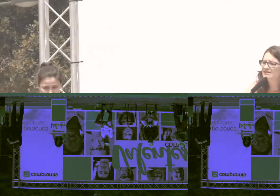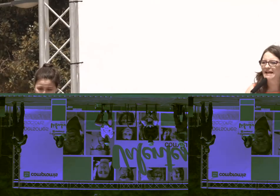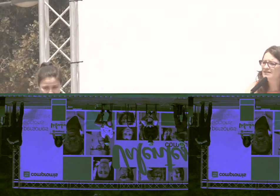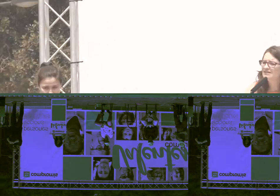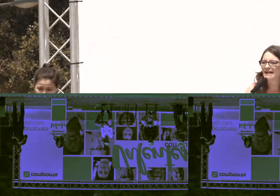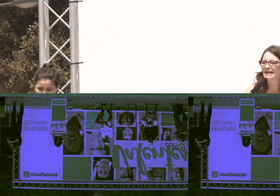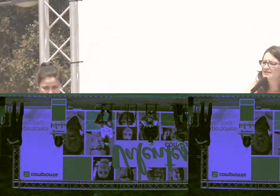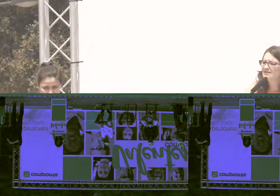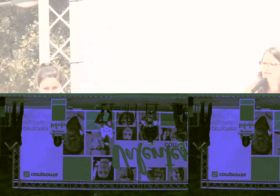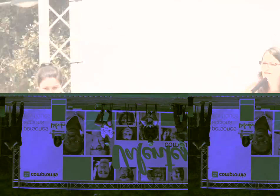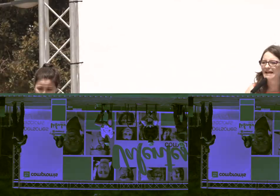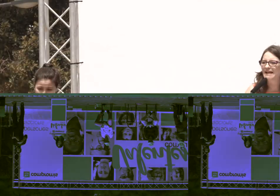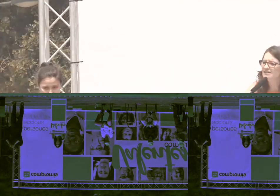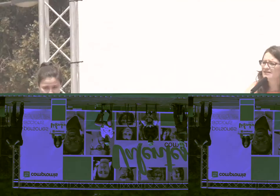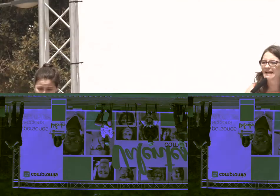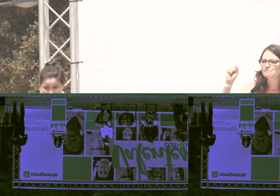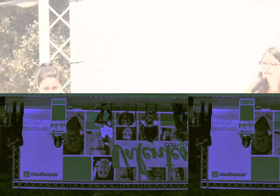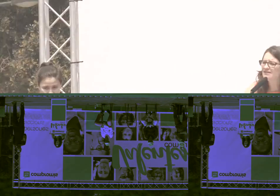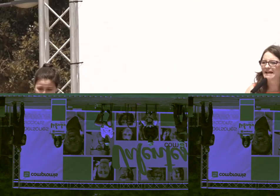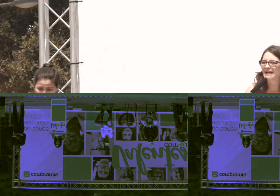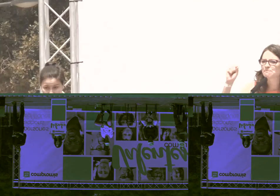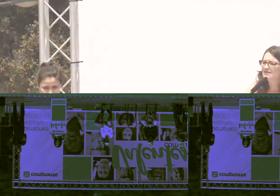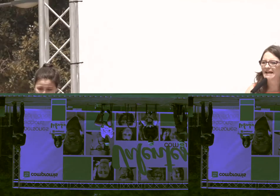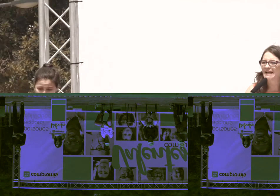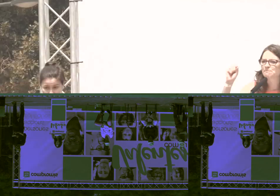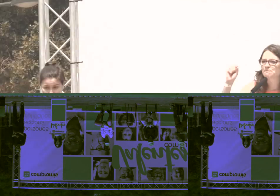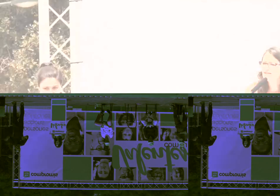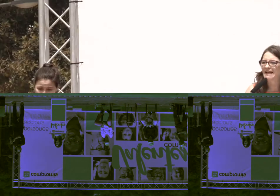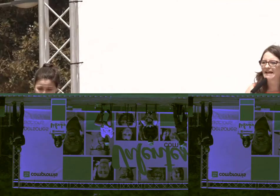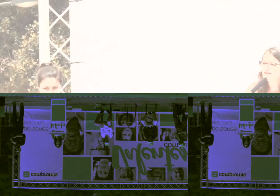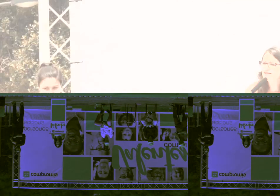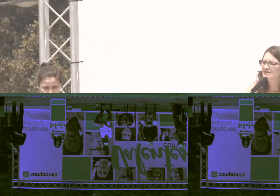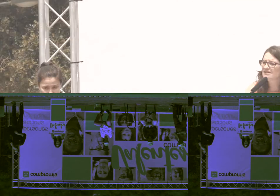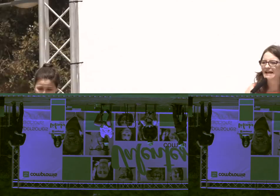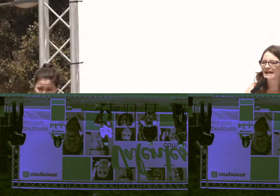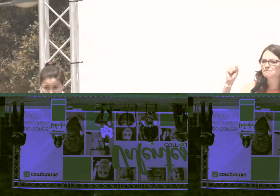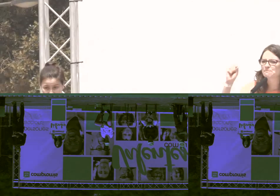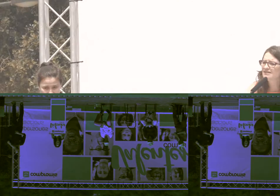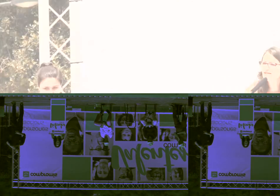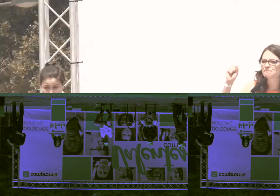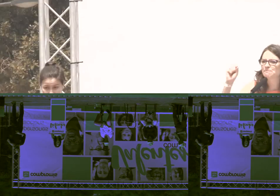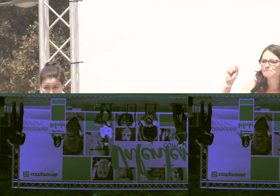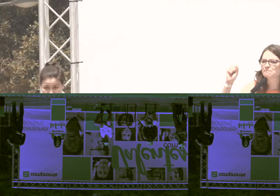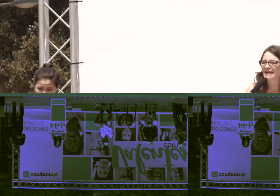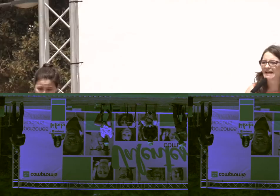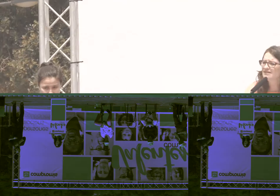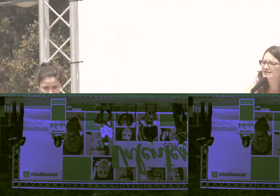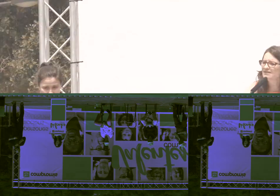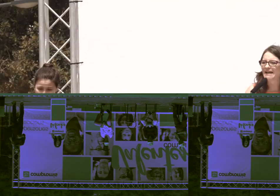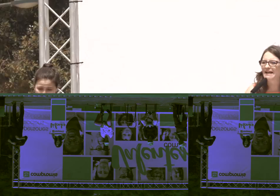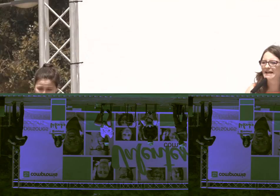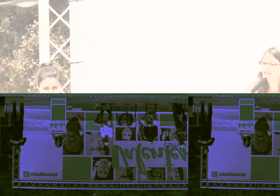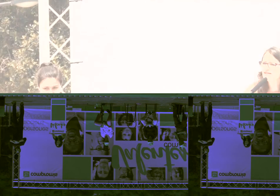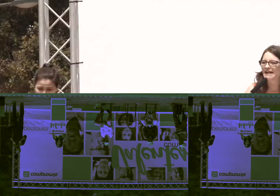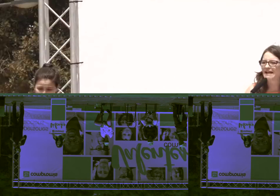Generalitat. I podem dir, amb la cara ben alta, que el primer que va fer este govern del Botànic va ser obrir les portes